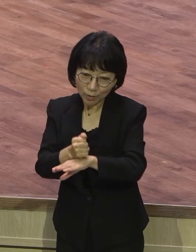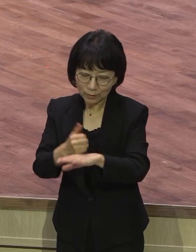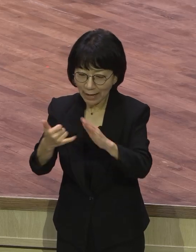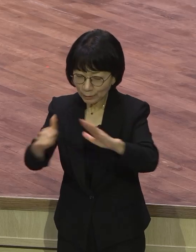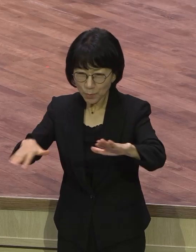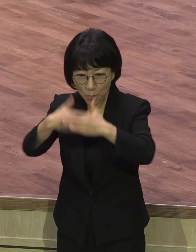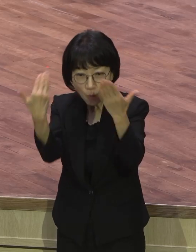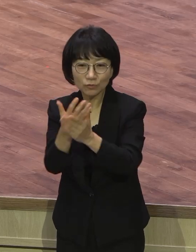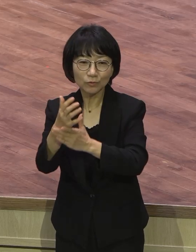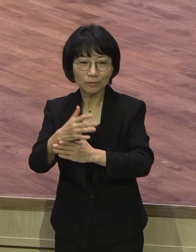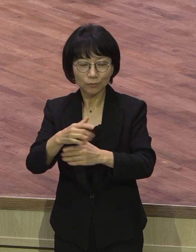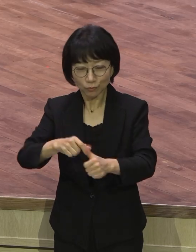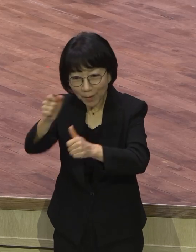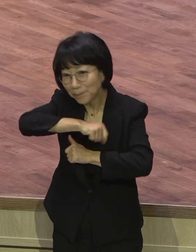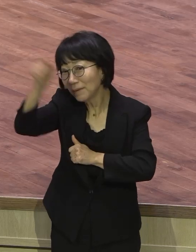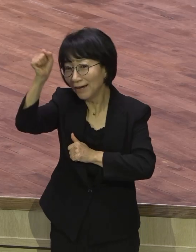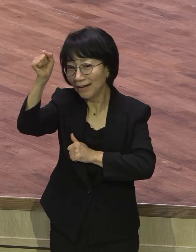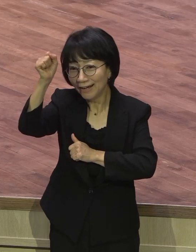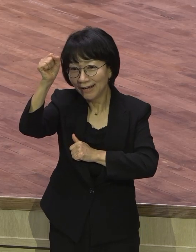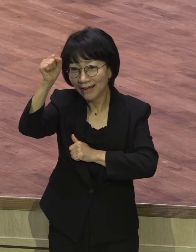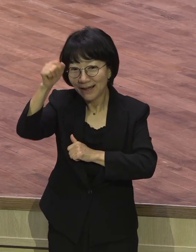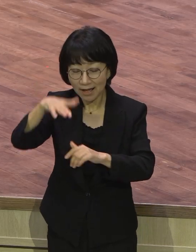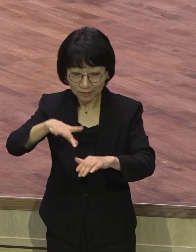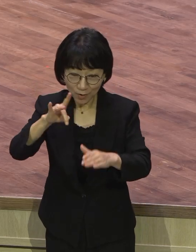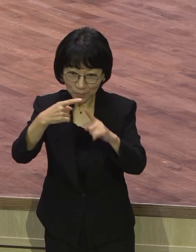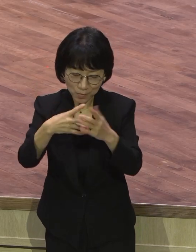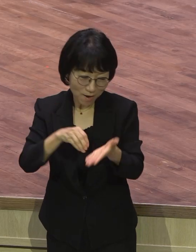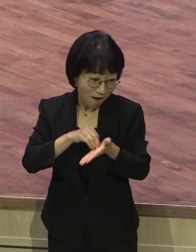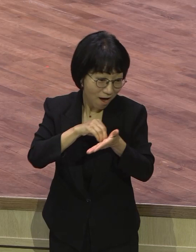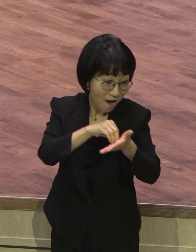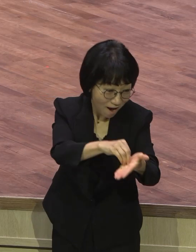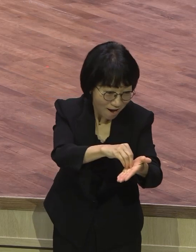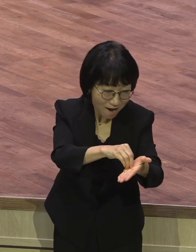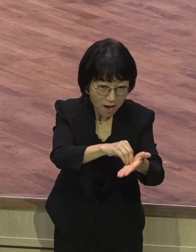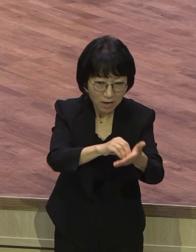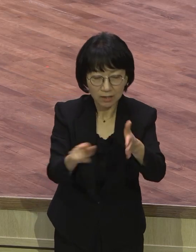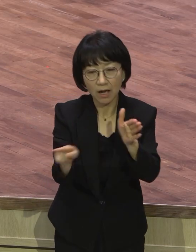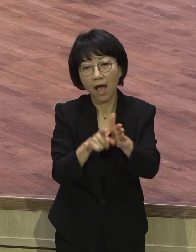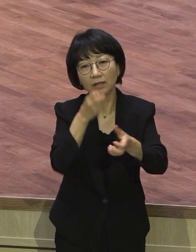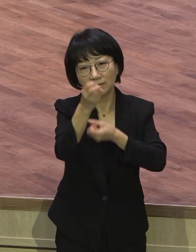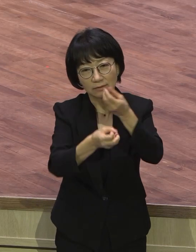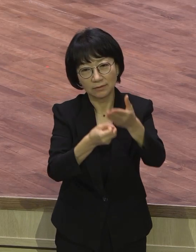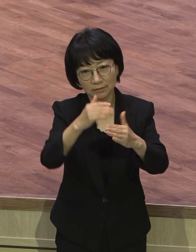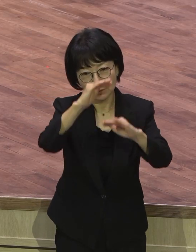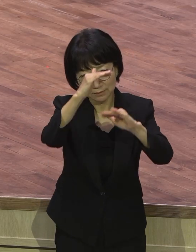세가족 훈련 다 받게 하고 구원받는 거 간벽하는 이런 관정들